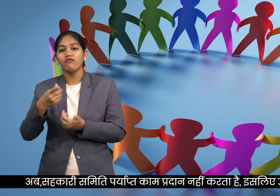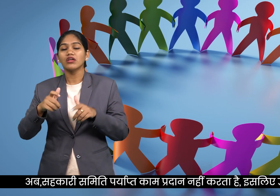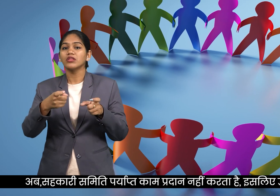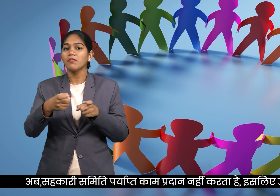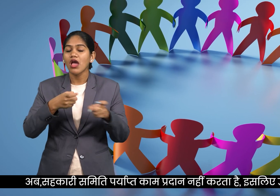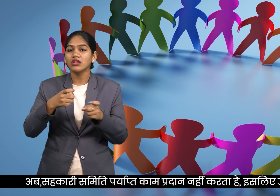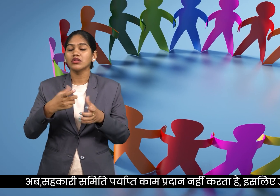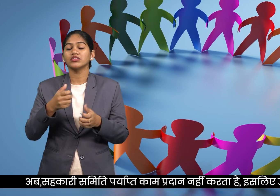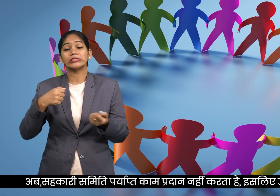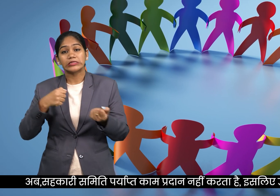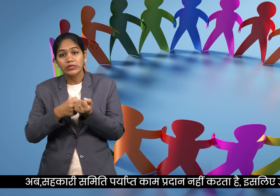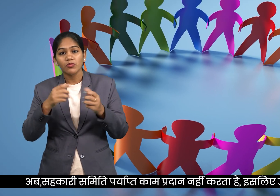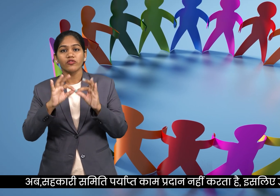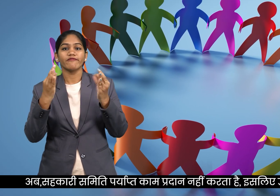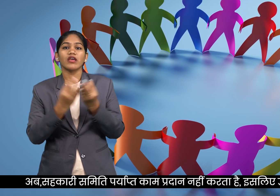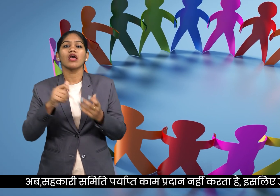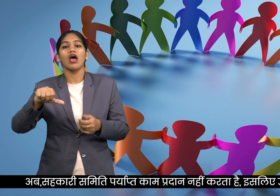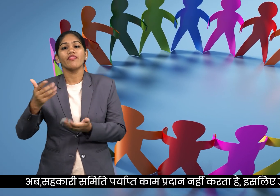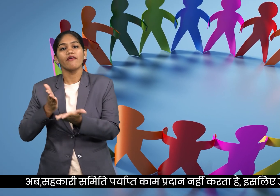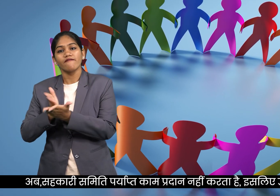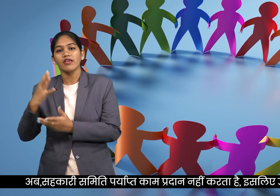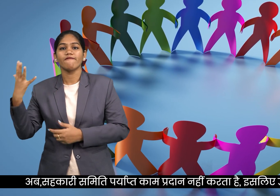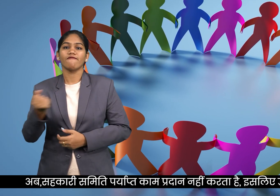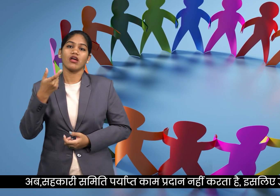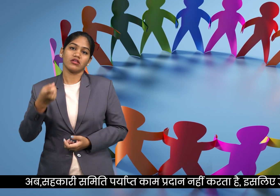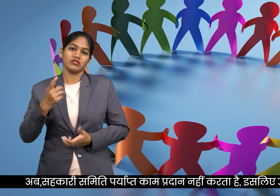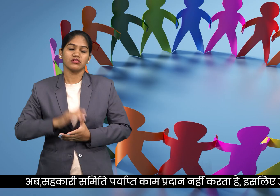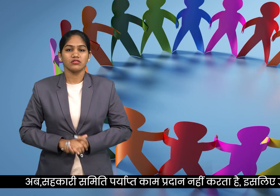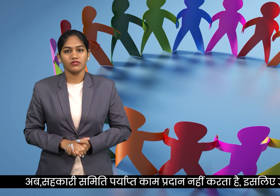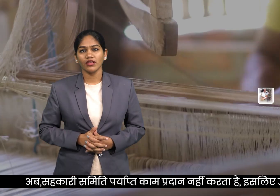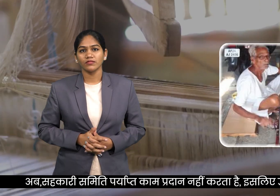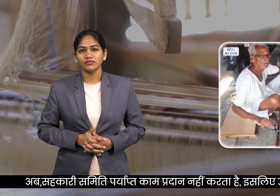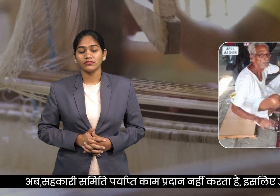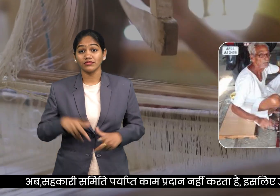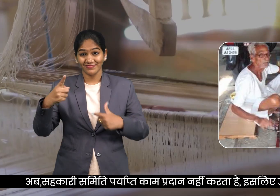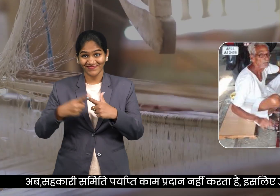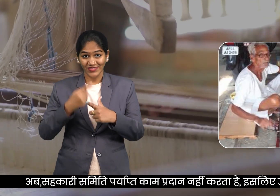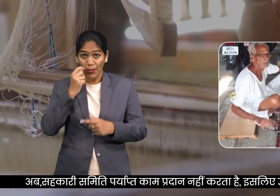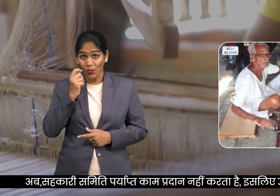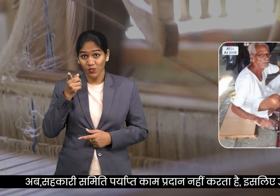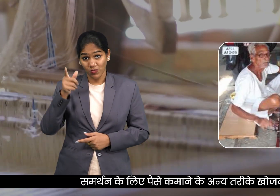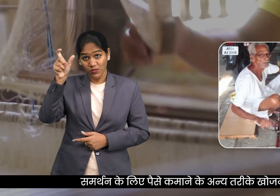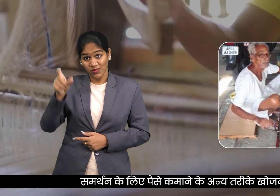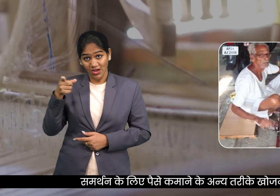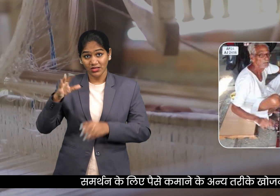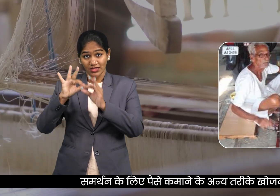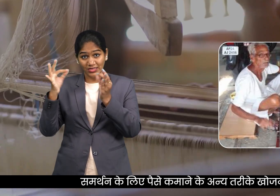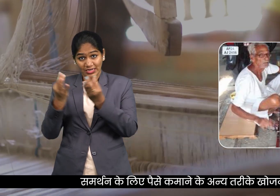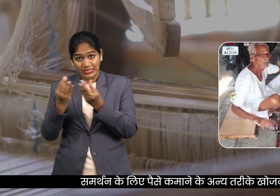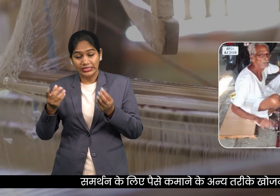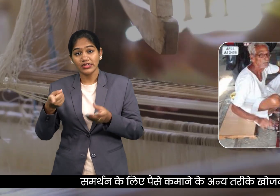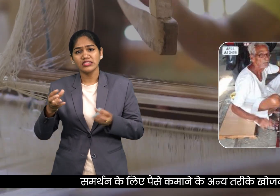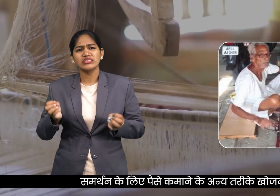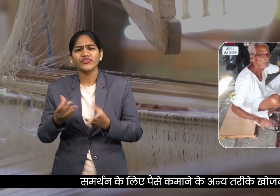अब सहकारी समिति पर्याप्त काम प्रदान नहीं करता है, इसलिए उन्हें अपने परिवारों का समर्थन के